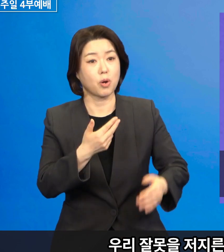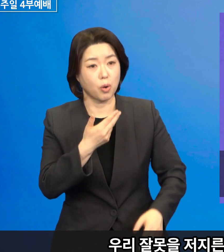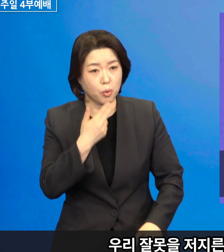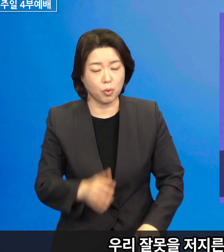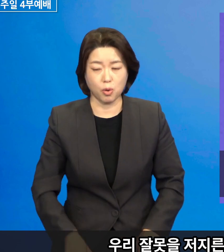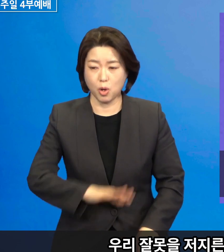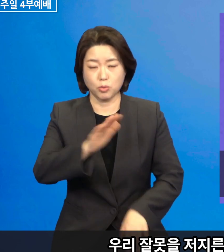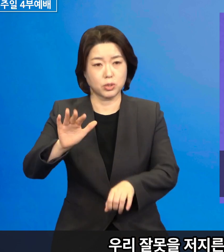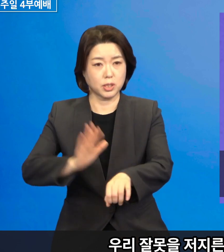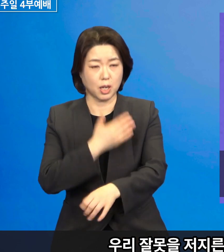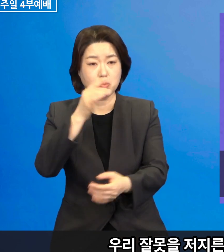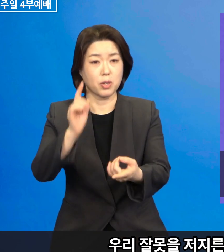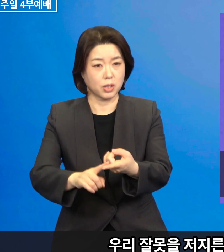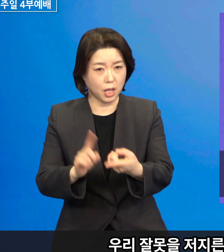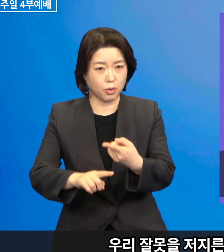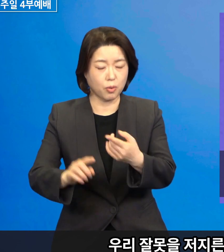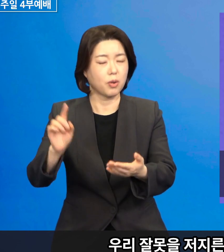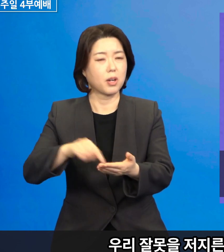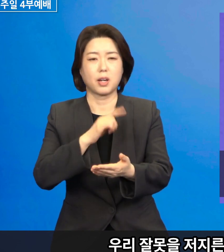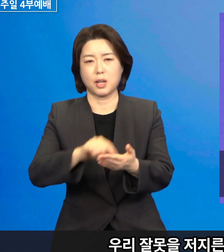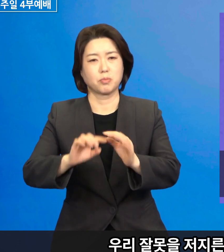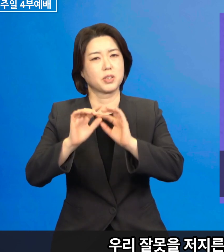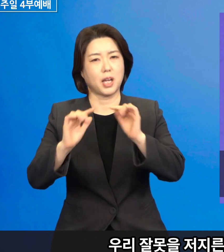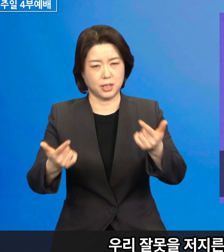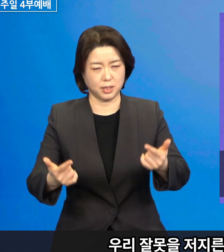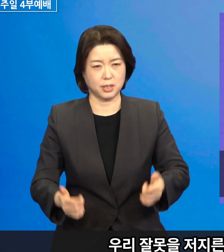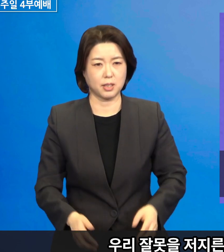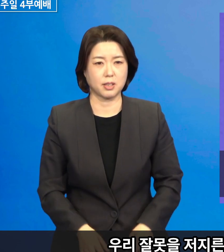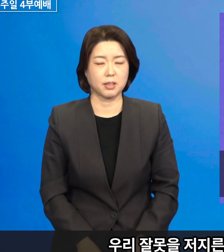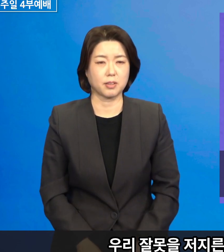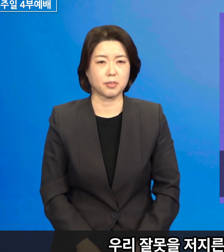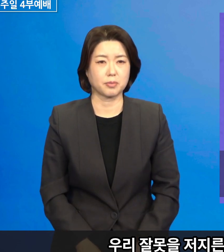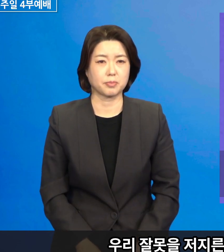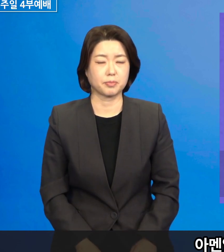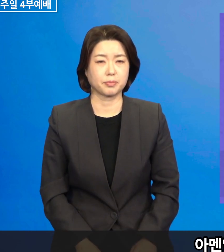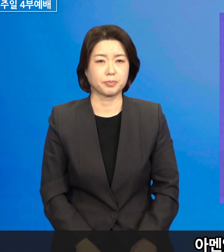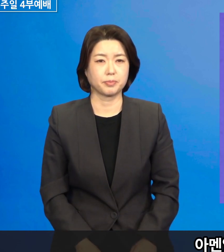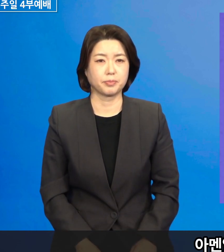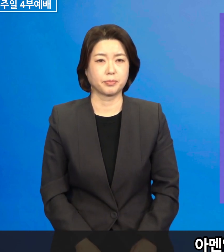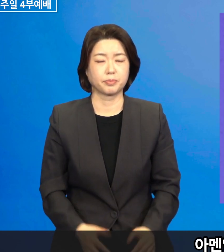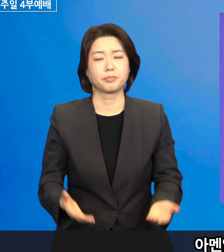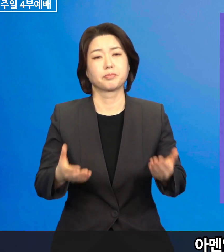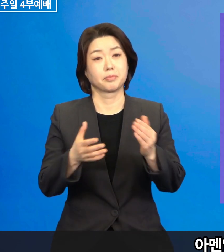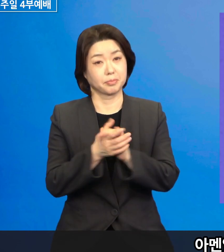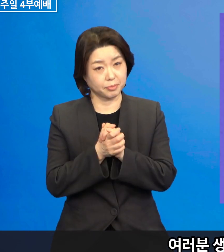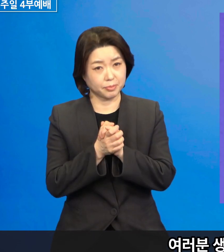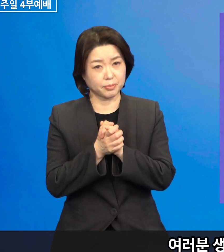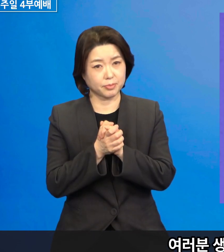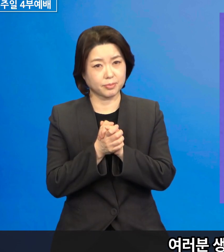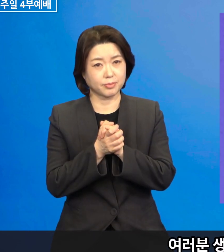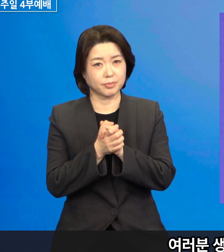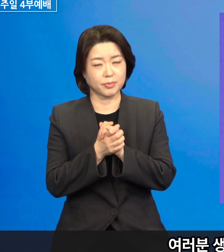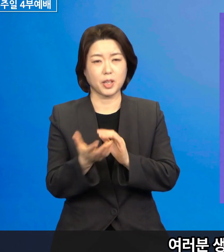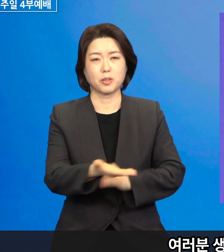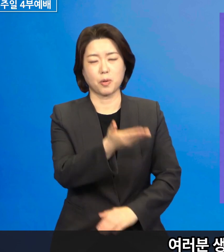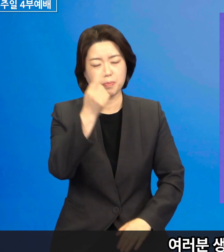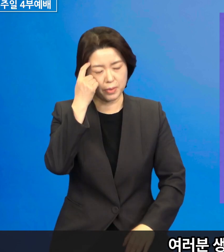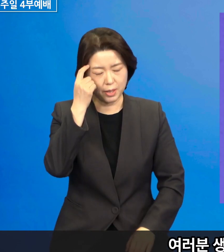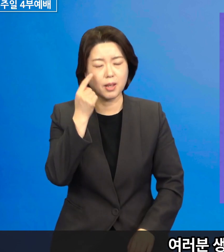우리 잘못을 저지른 그대로 갚지 않으신다. 아멘입니까? 여러분 생각해